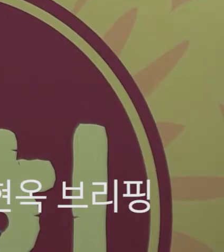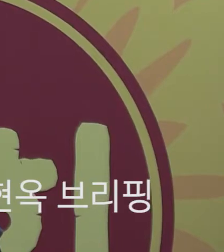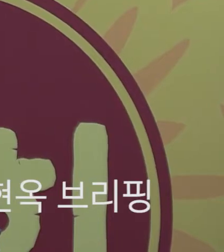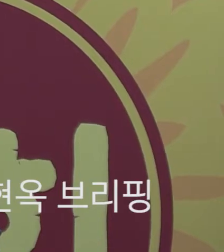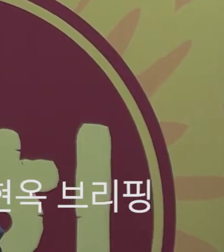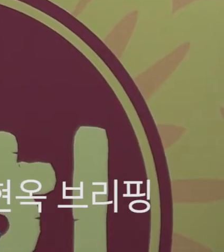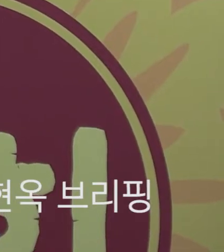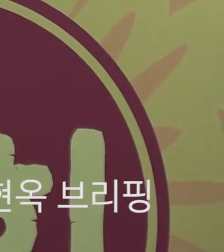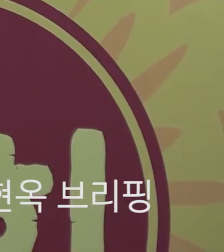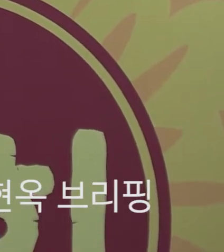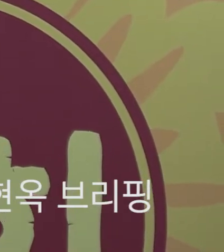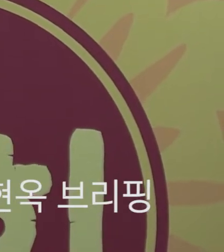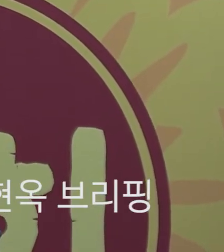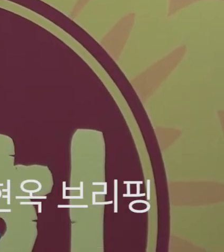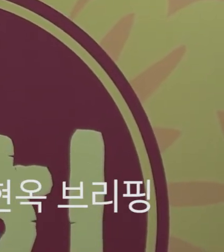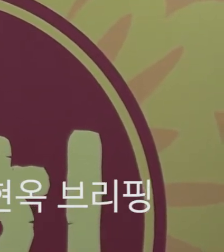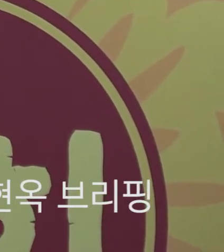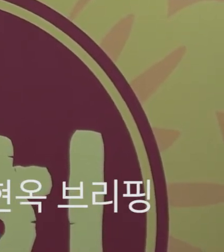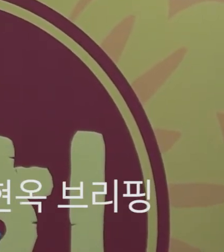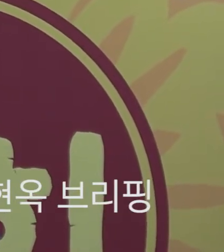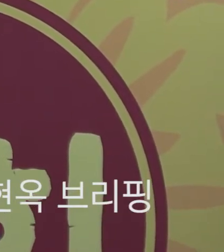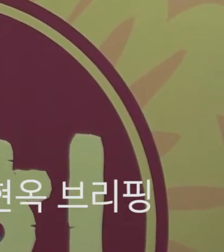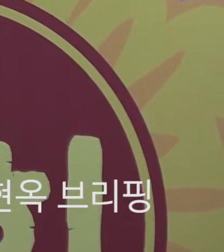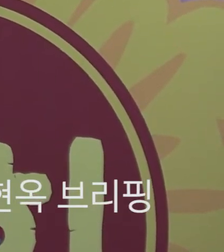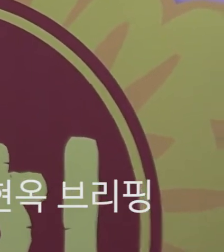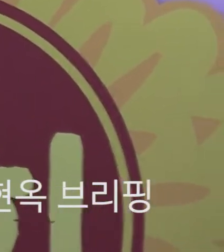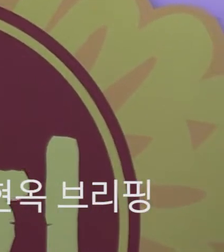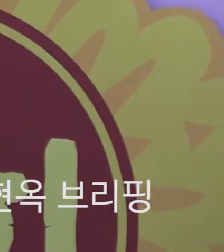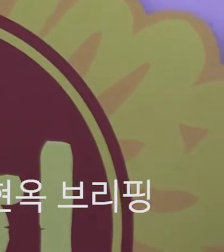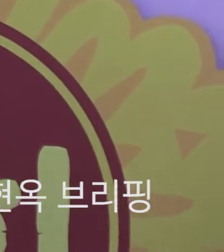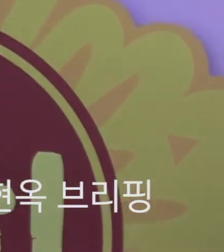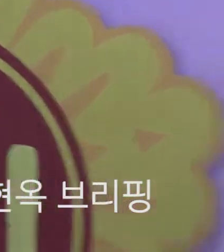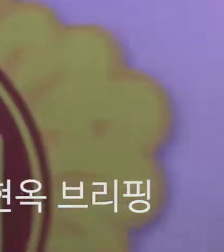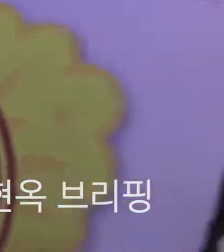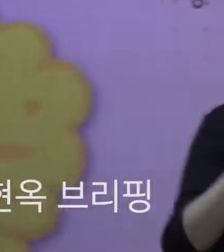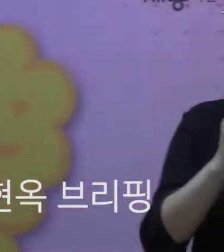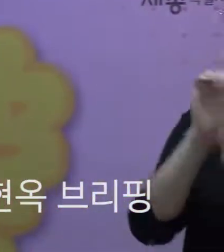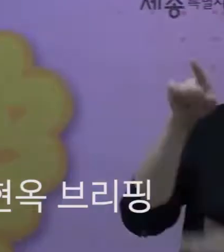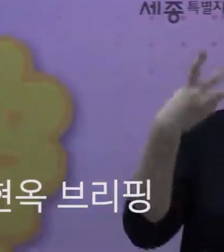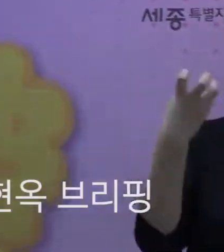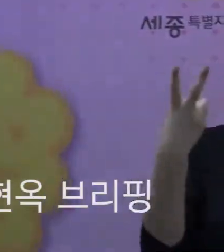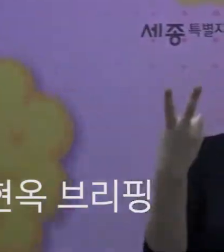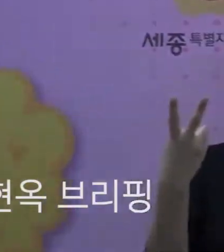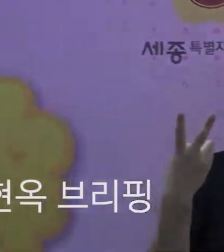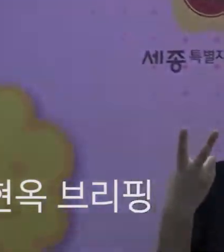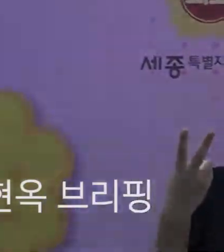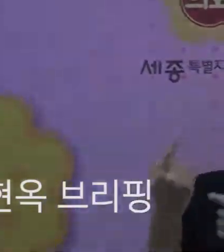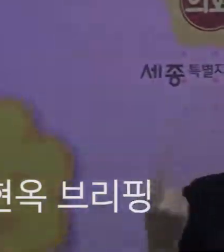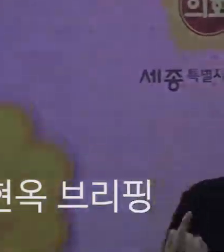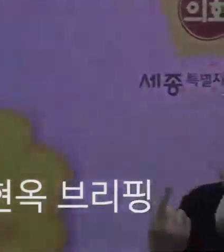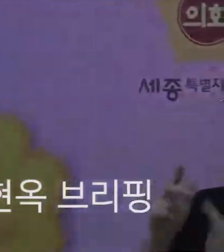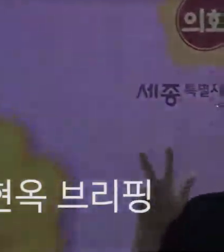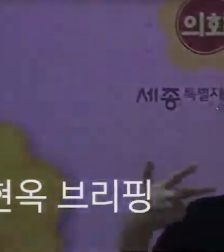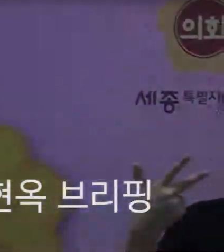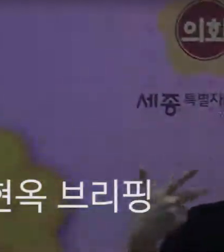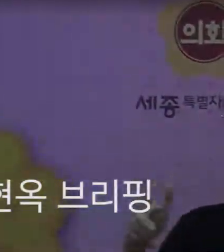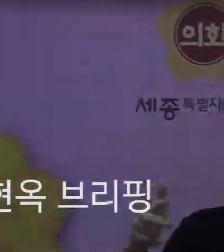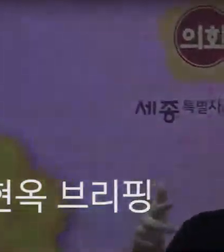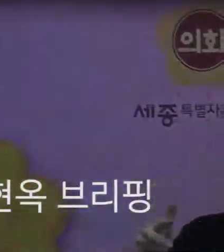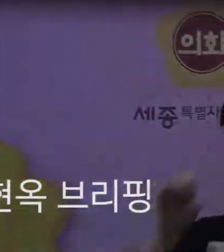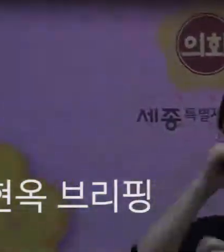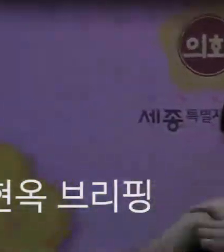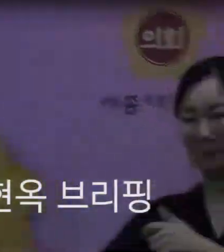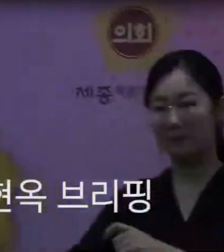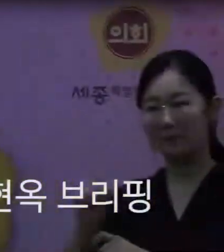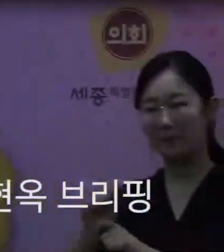2020년도 제2회 추가경정예산액은 기정예산 1조 132억 원 대비 총 707억 원을